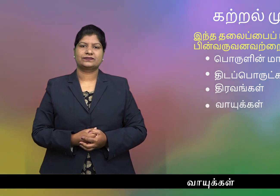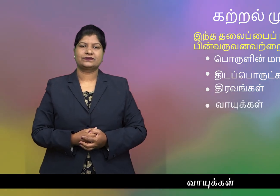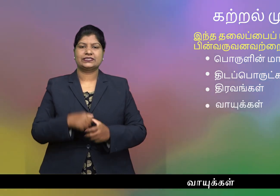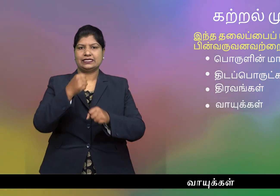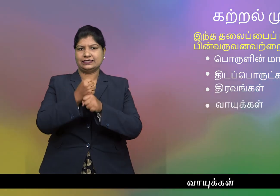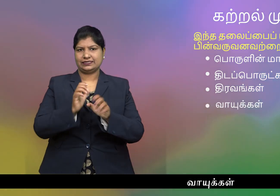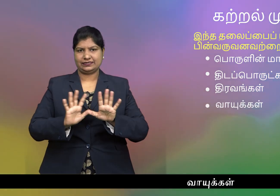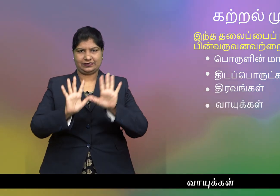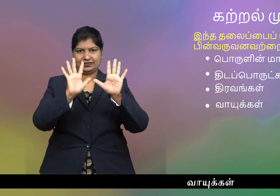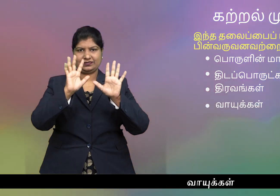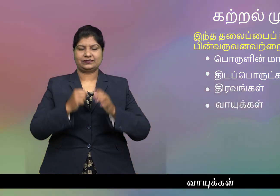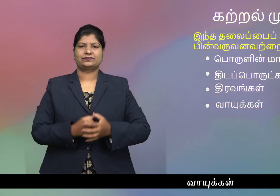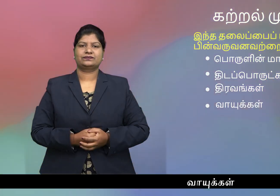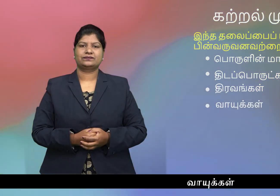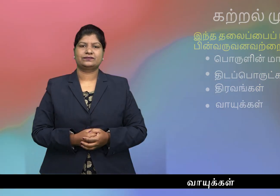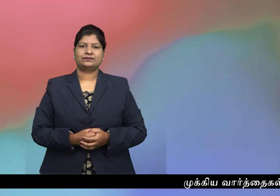வாயுக்கள்.